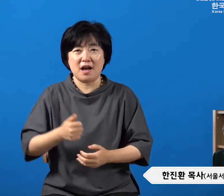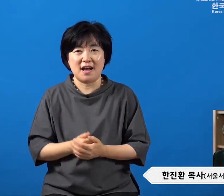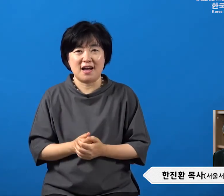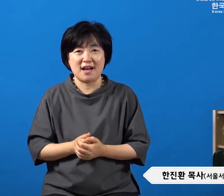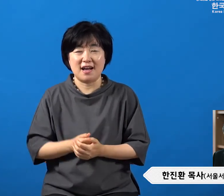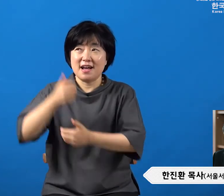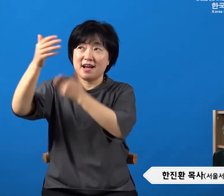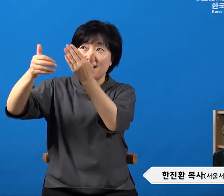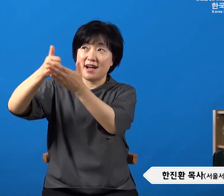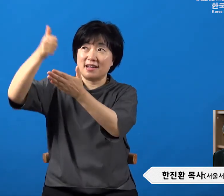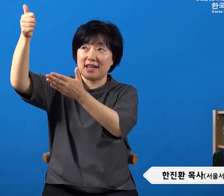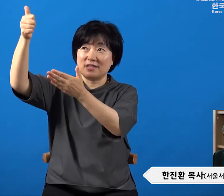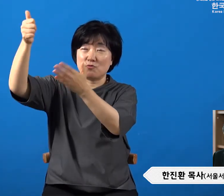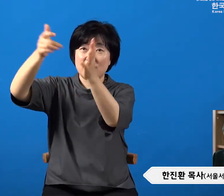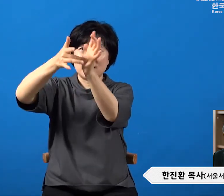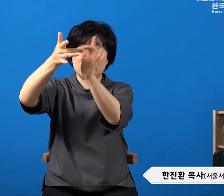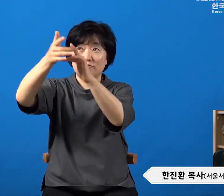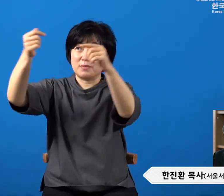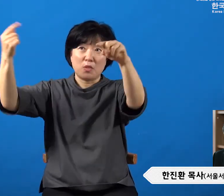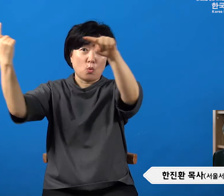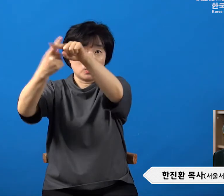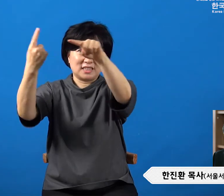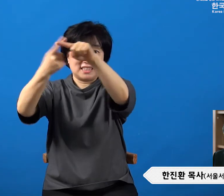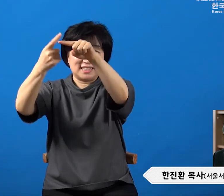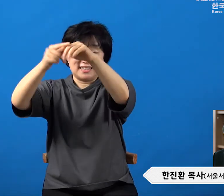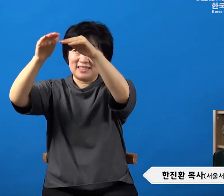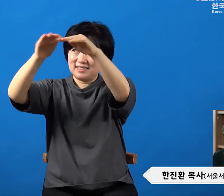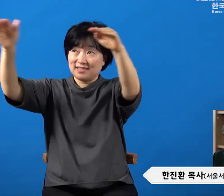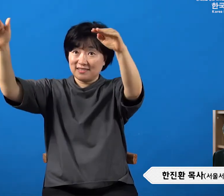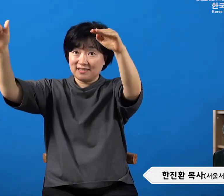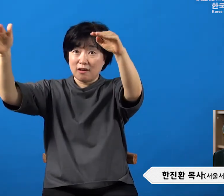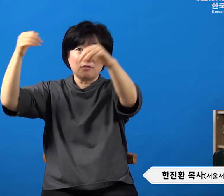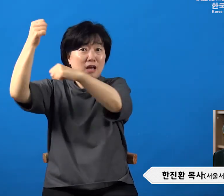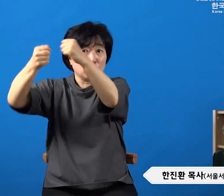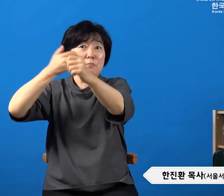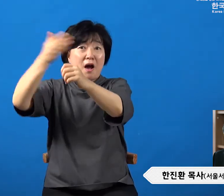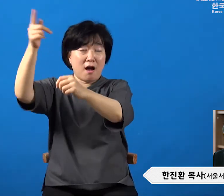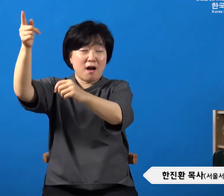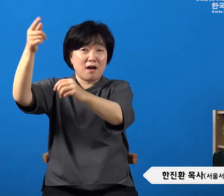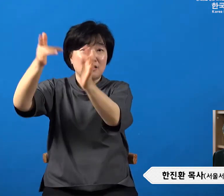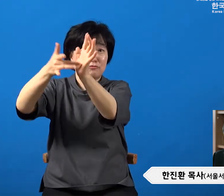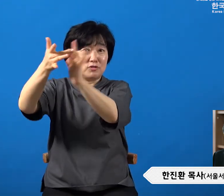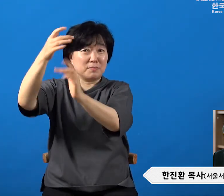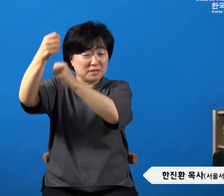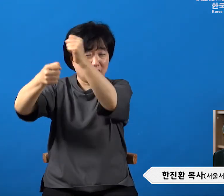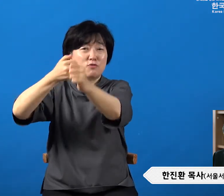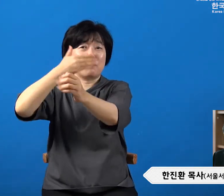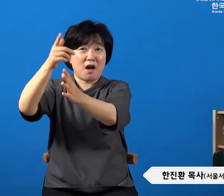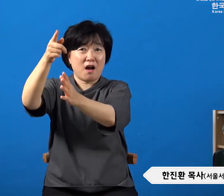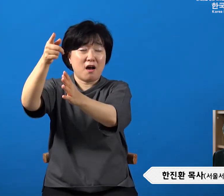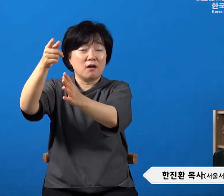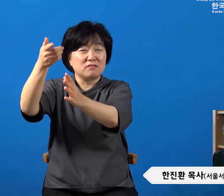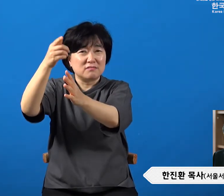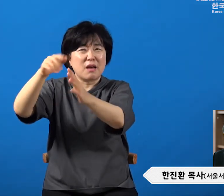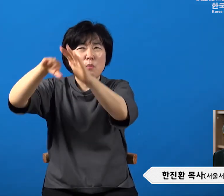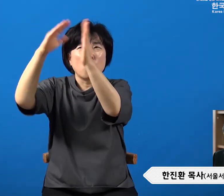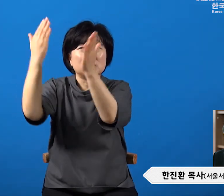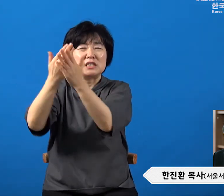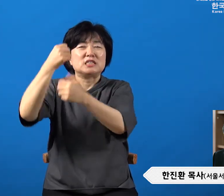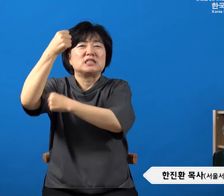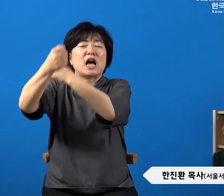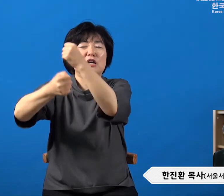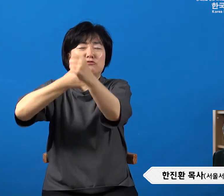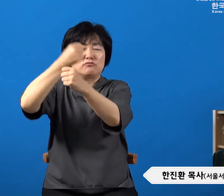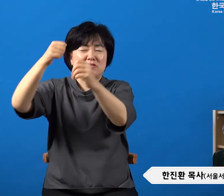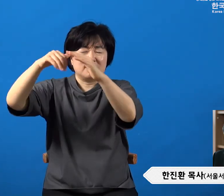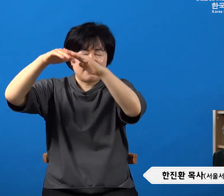하나님과 동등이신데 무한정의 자유를 누릴 수 있는 분이시지요. 그런데 그 자유를 다